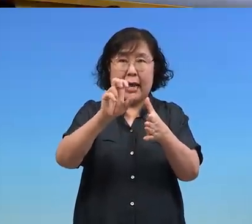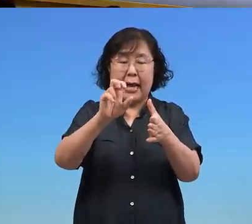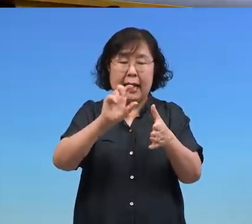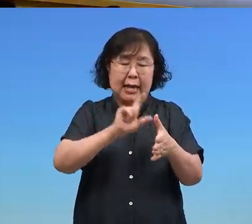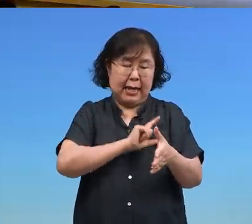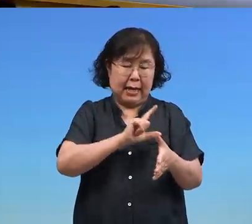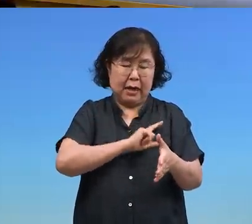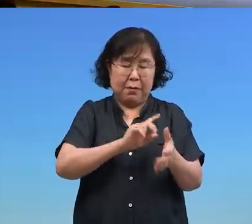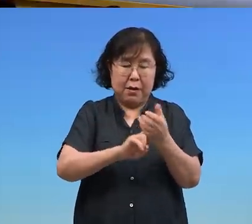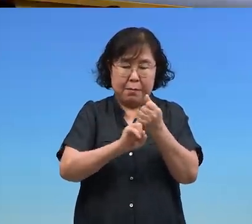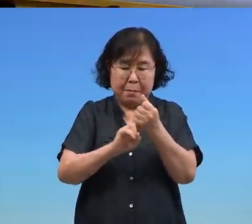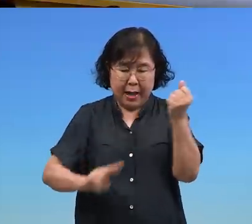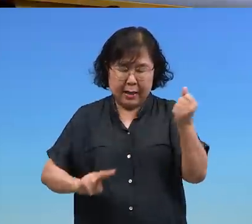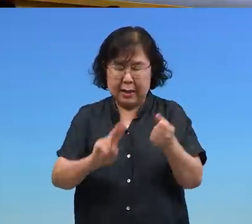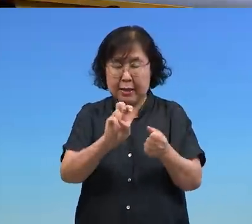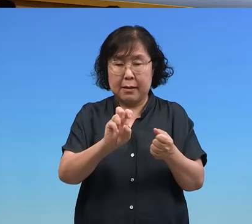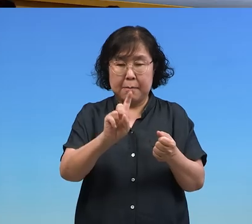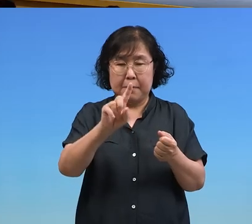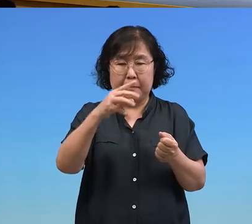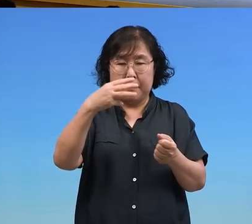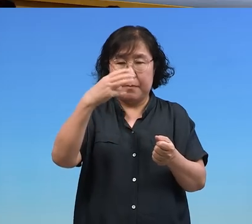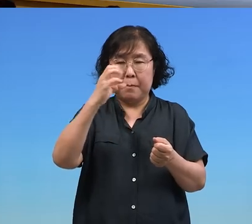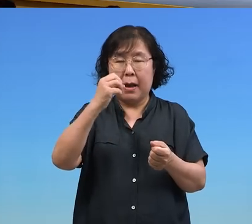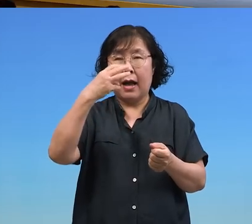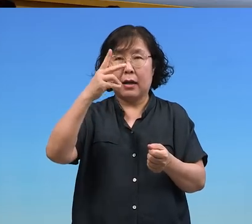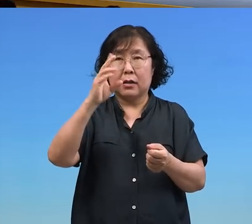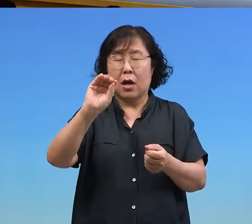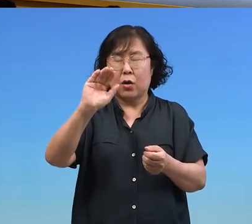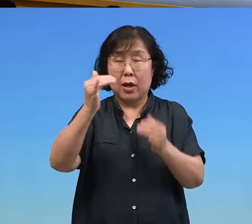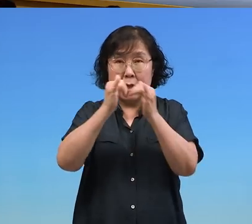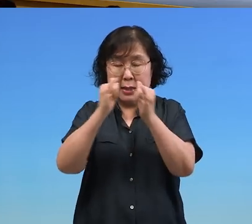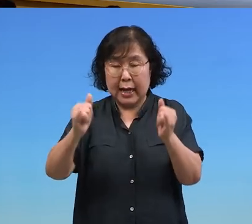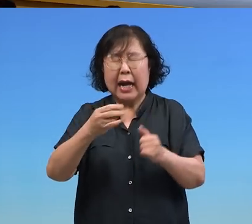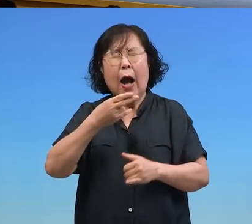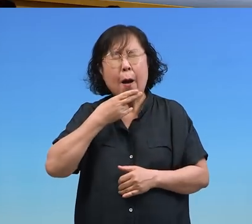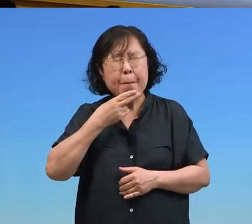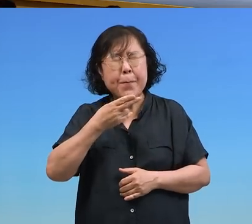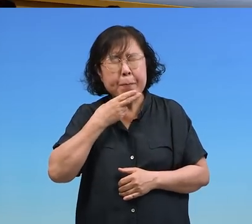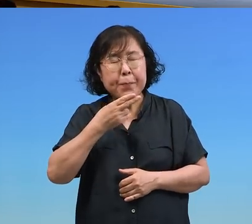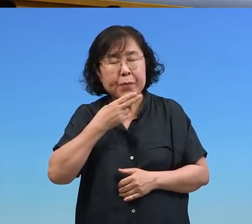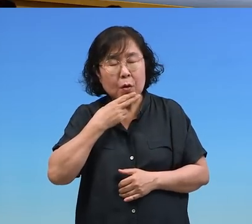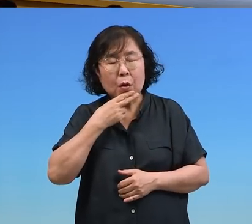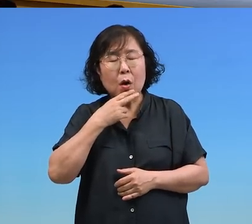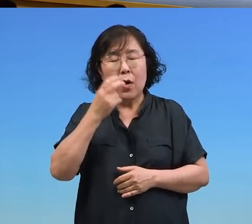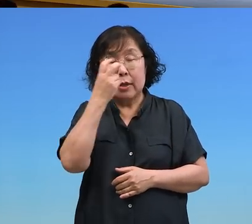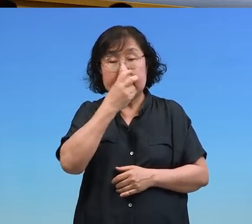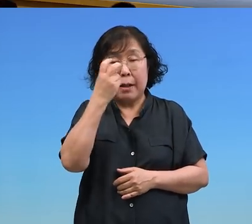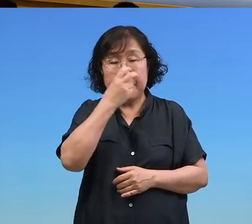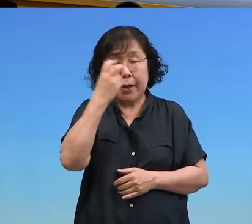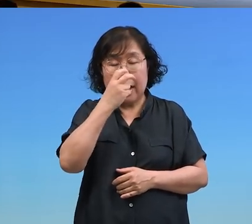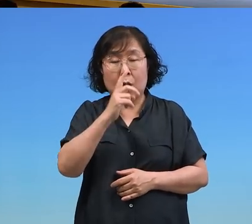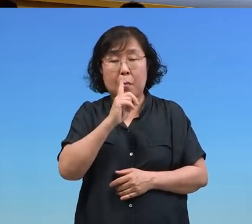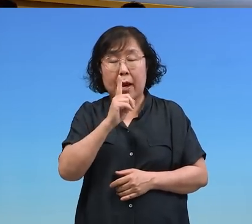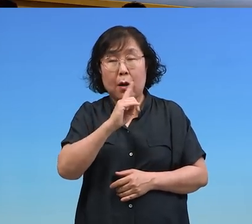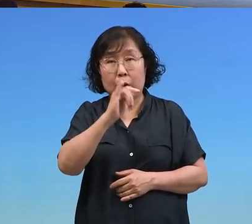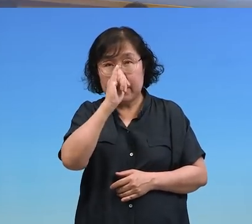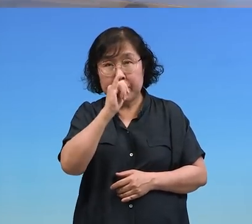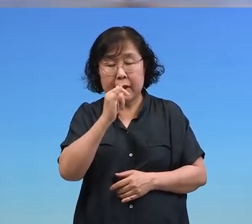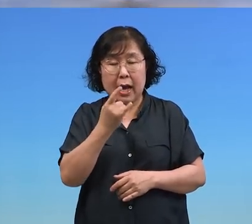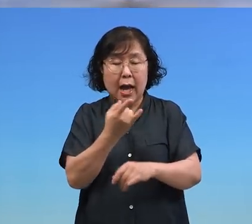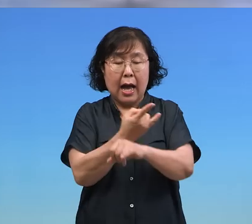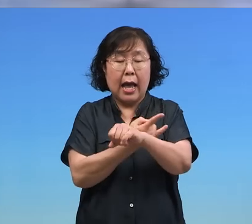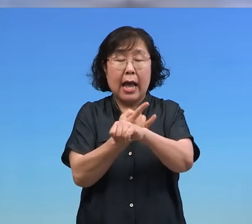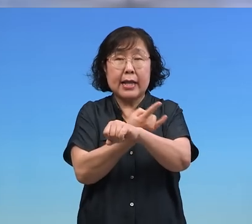망령된 자가 없도록 살피라 지금 에서를 망령된 자라고 딱 이렇게 못을 박아버리고 있는데요 왜